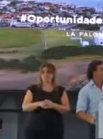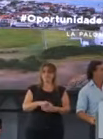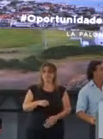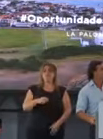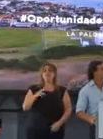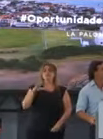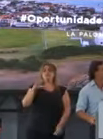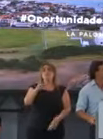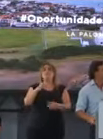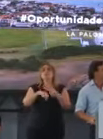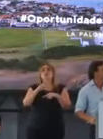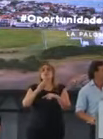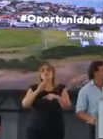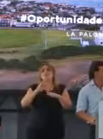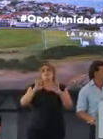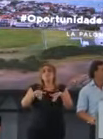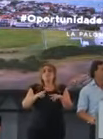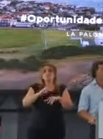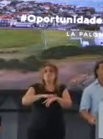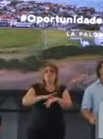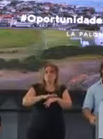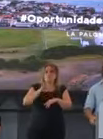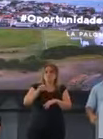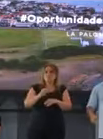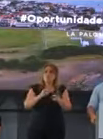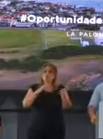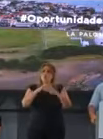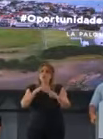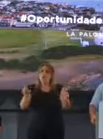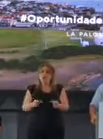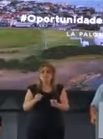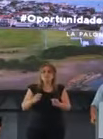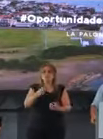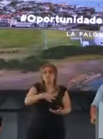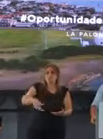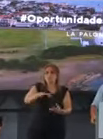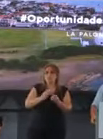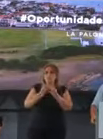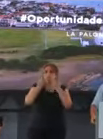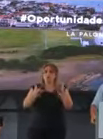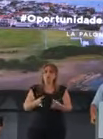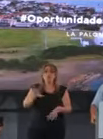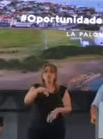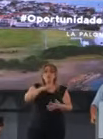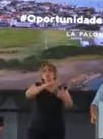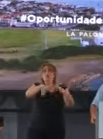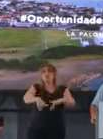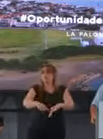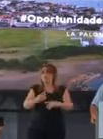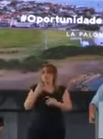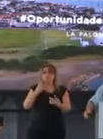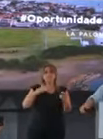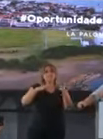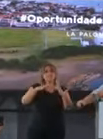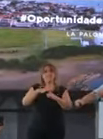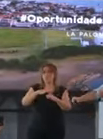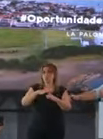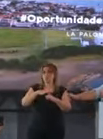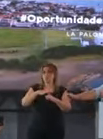La represión apaga el incendio, la inclusión hace una sociedad mejor. Muy bien. Es la única manera.